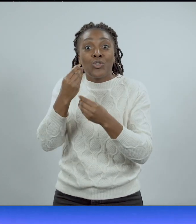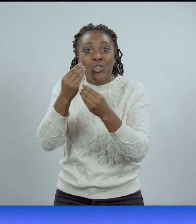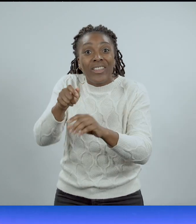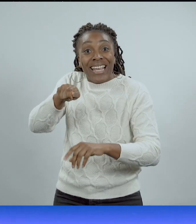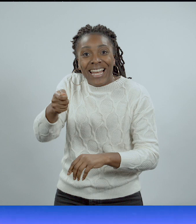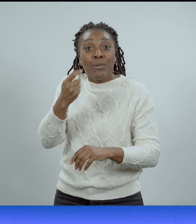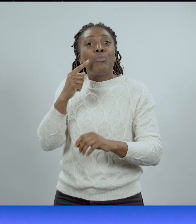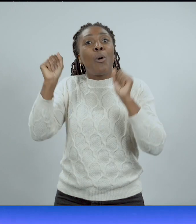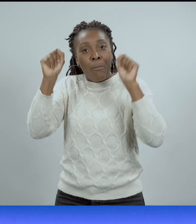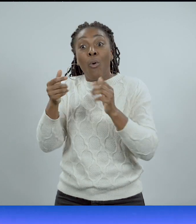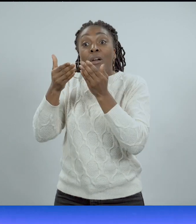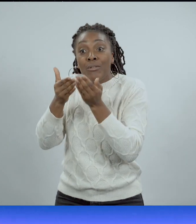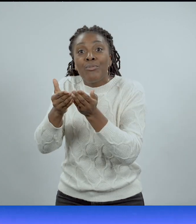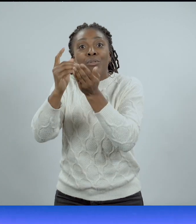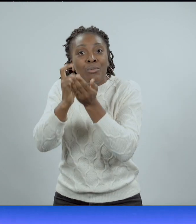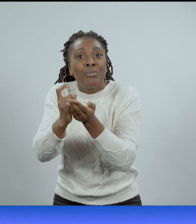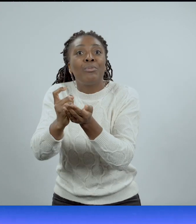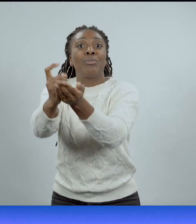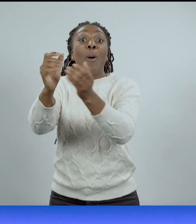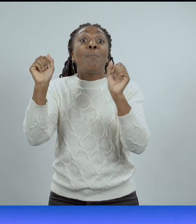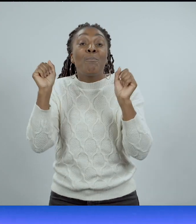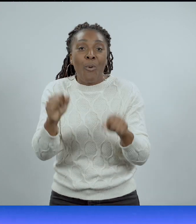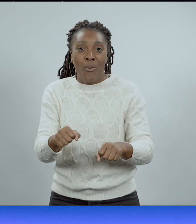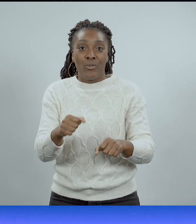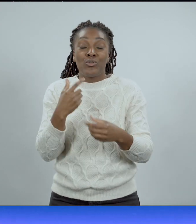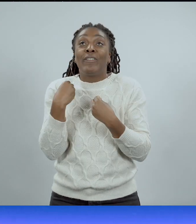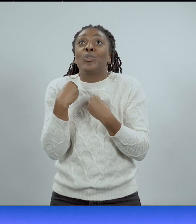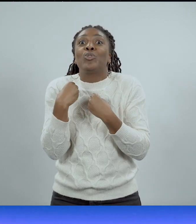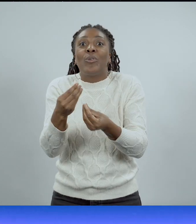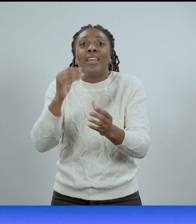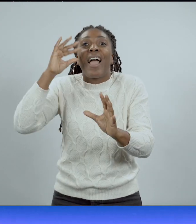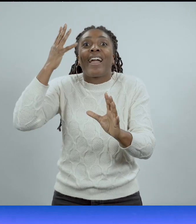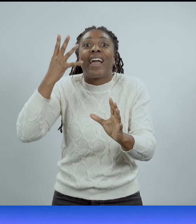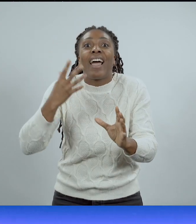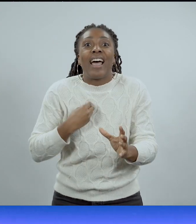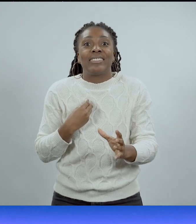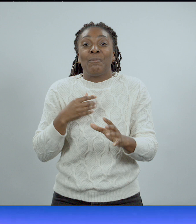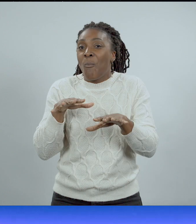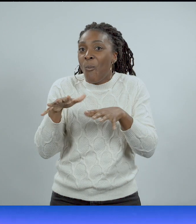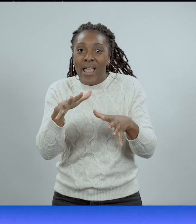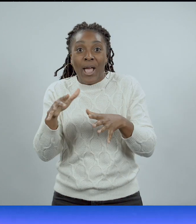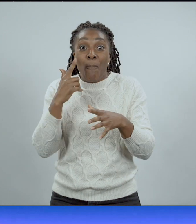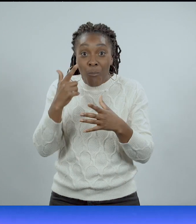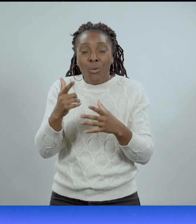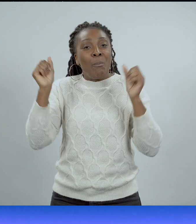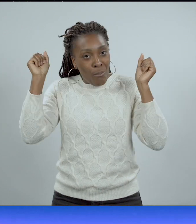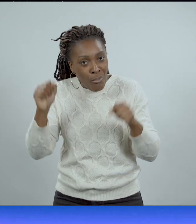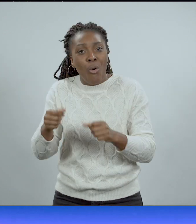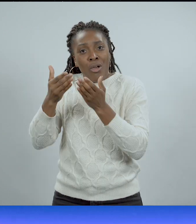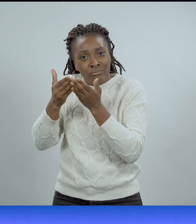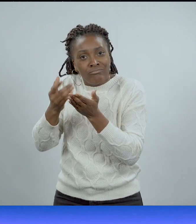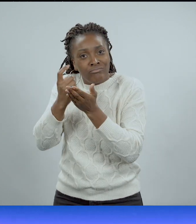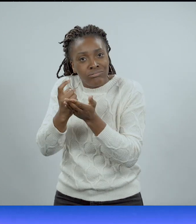les moyens de pouvoir prendre cette route. Je vais te donner la grâce, les moyens de